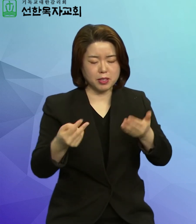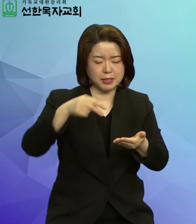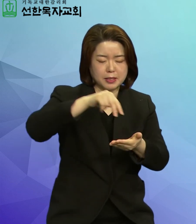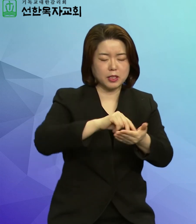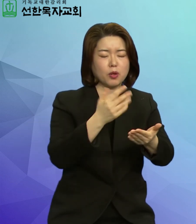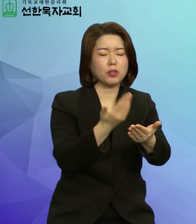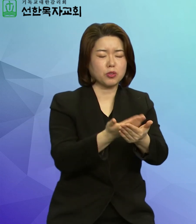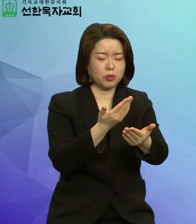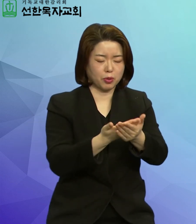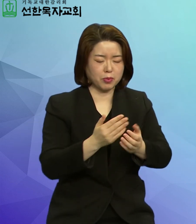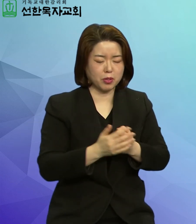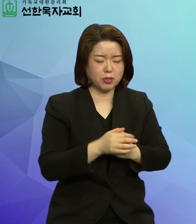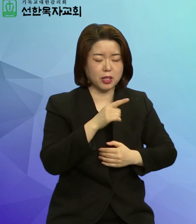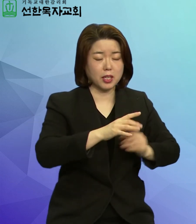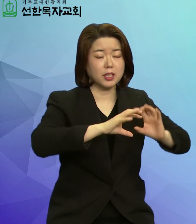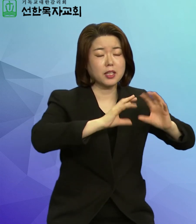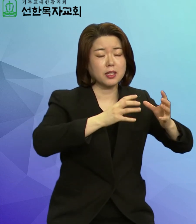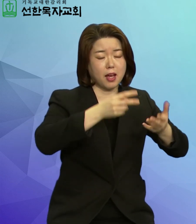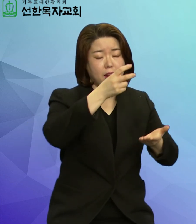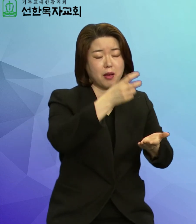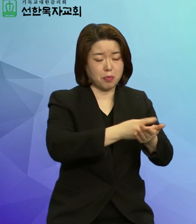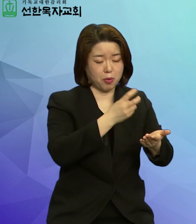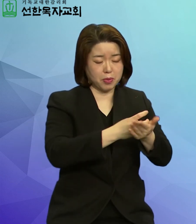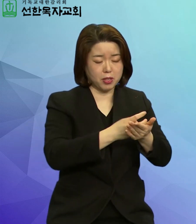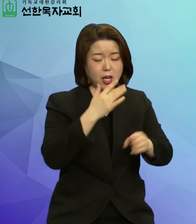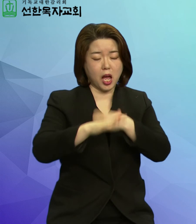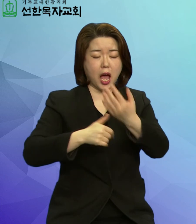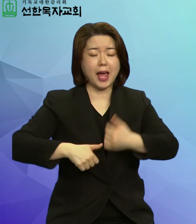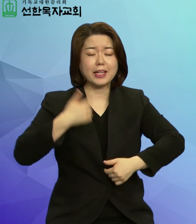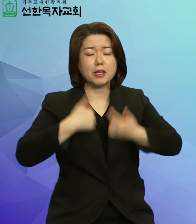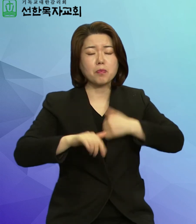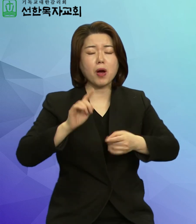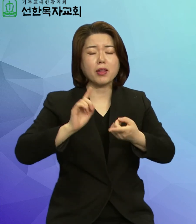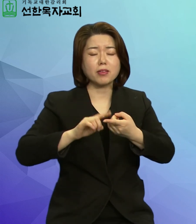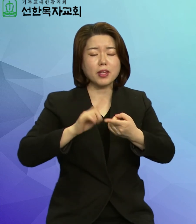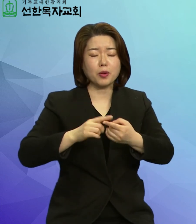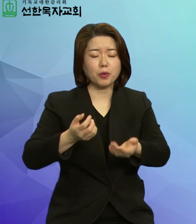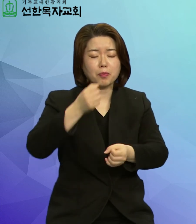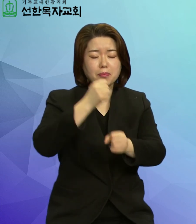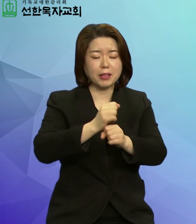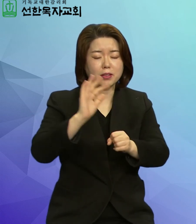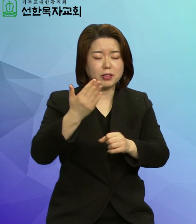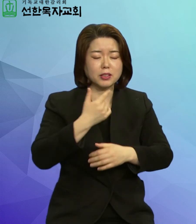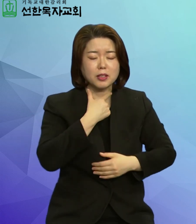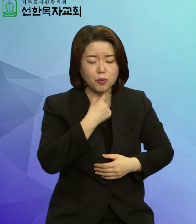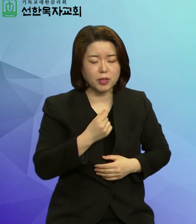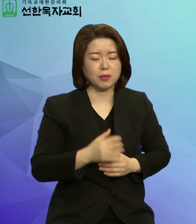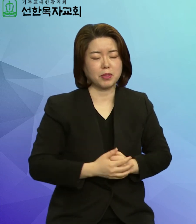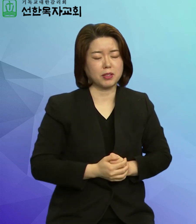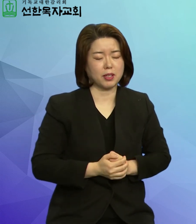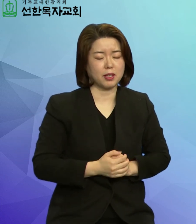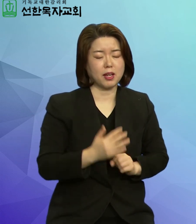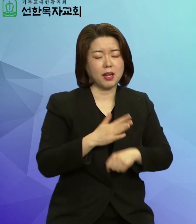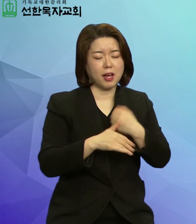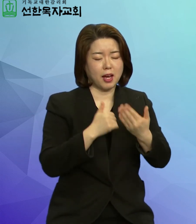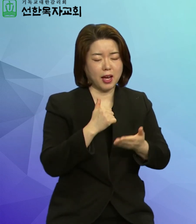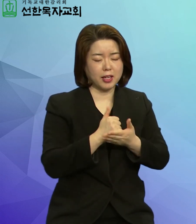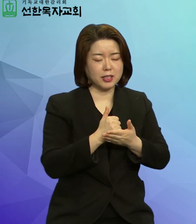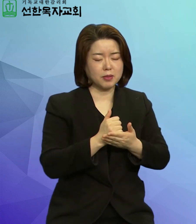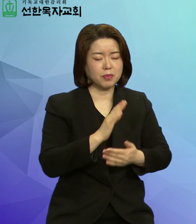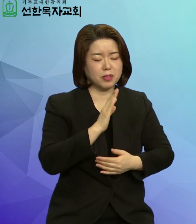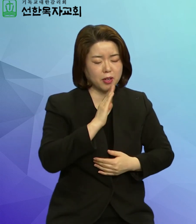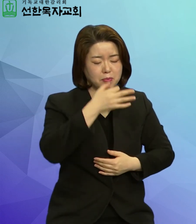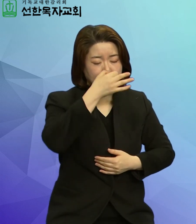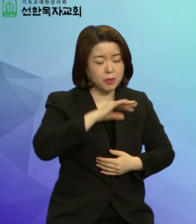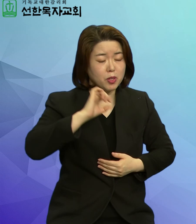지도자들을 세워주소서. 이 나라의 법이 하나님 기뻐하는 뜻대로 제정되기를 원합니다.